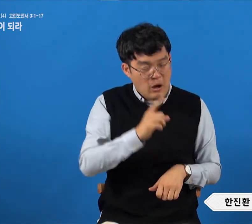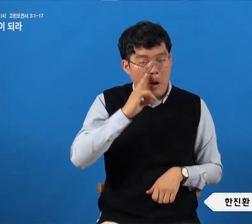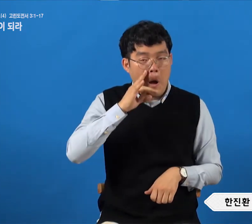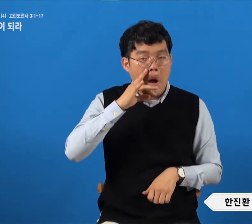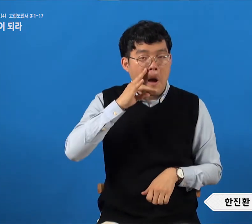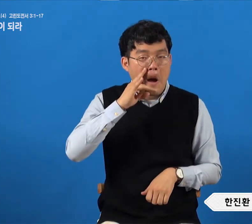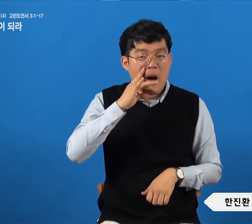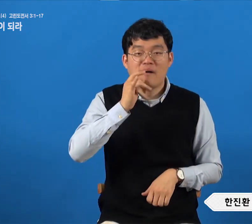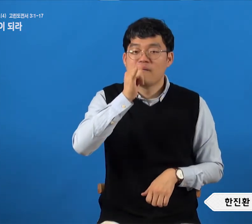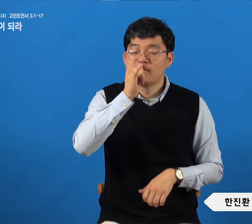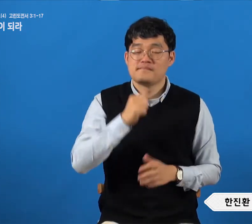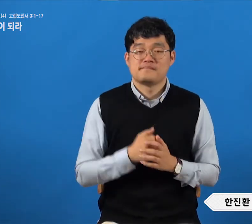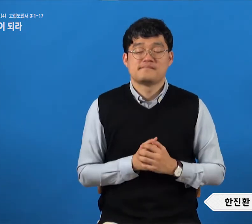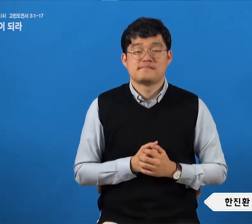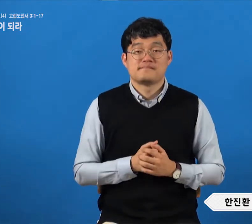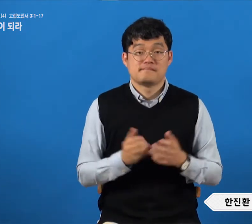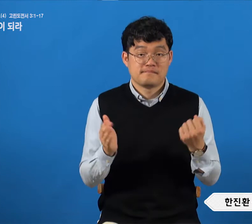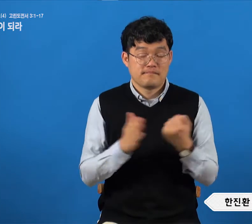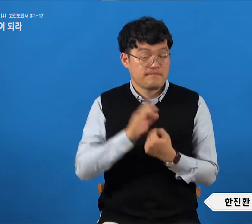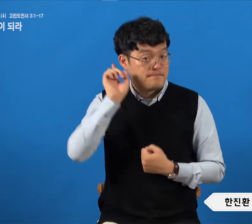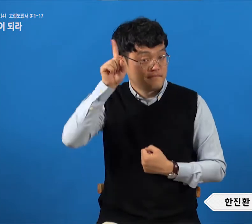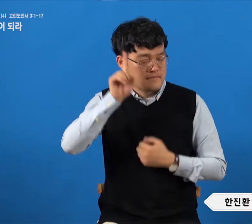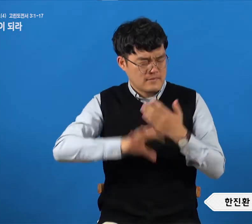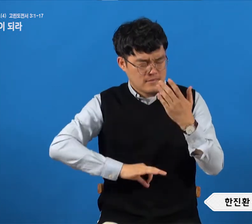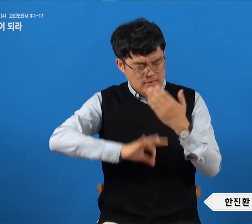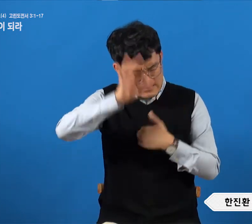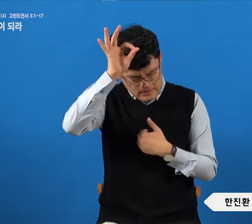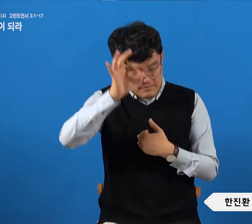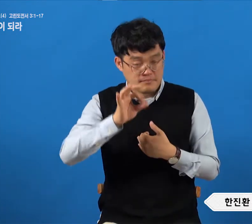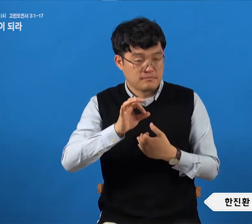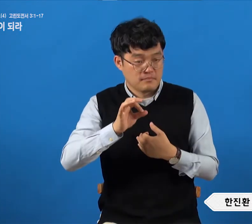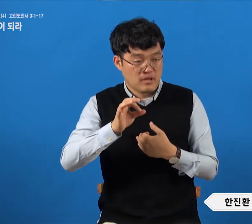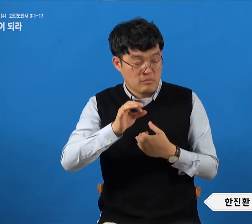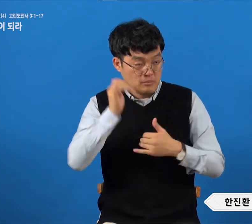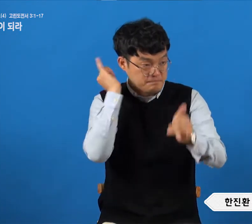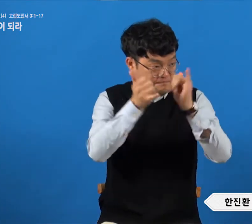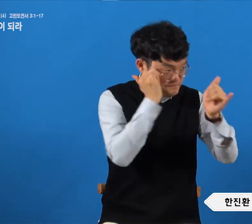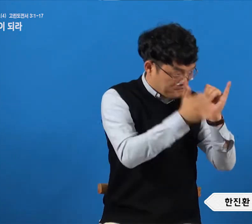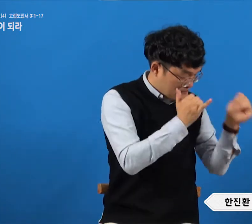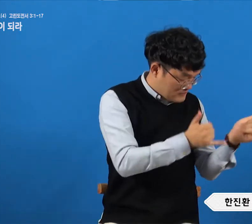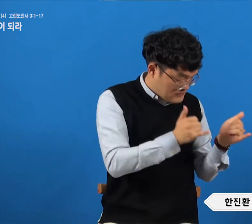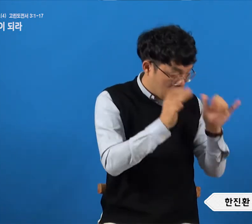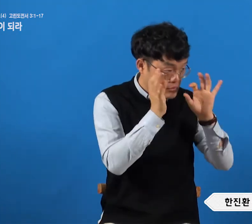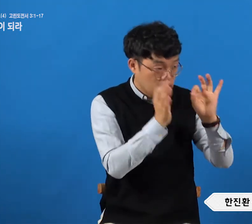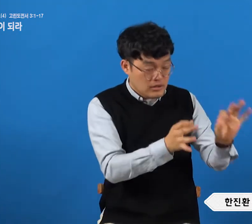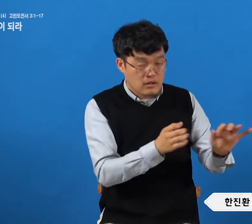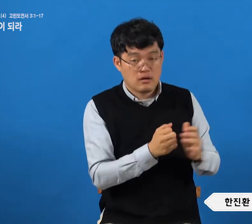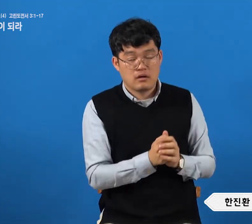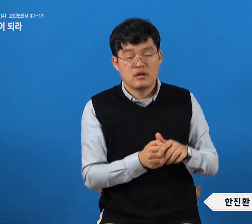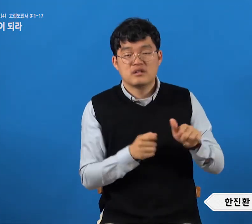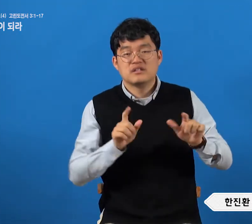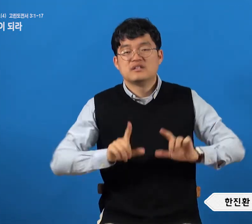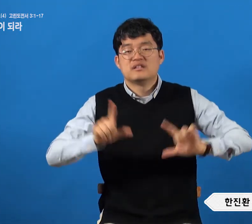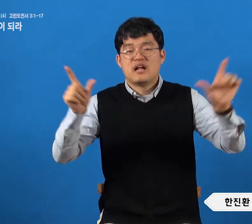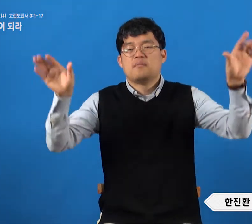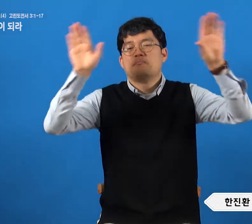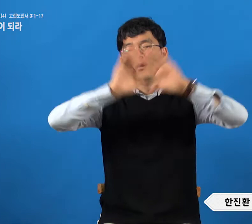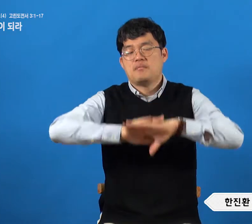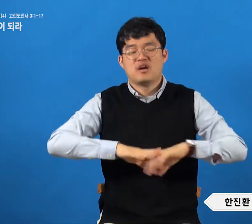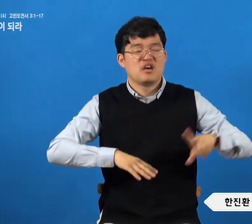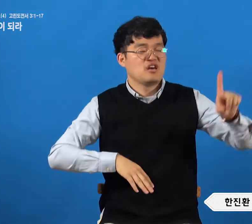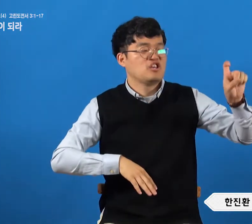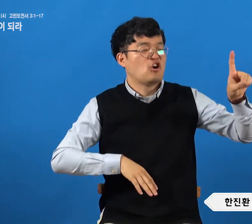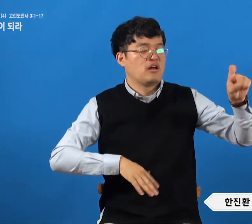했을까? 그거더랍니다. 그래서 다음날 눈 뜨자마자 알아보았더니 그날